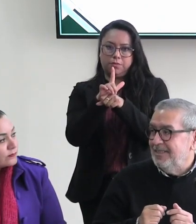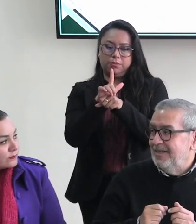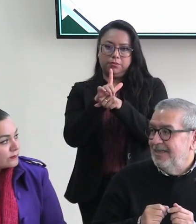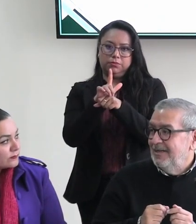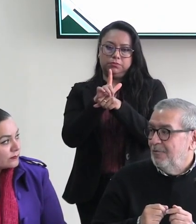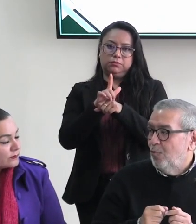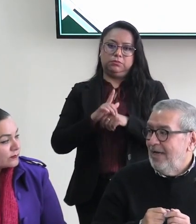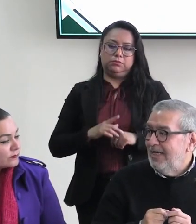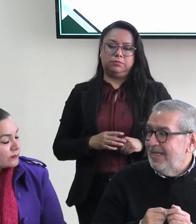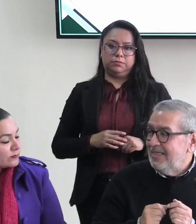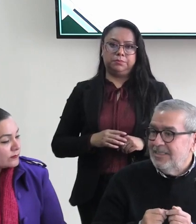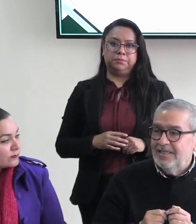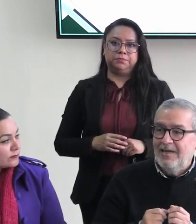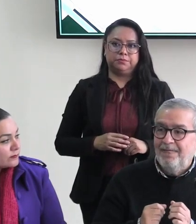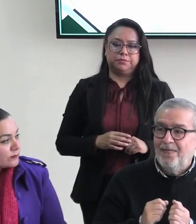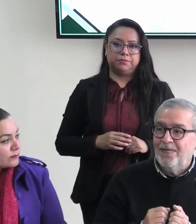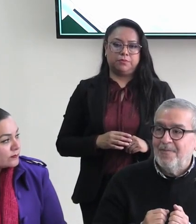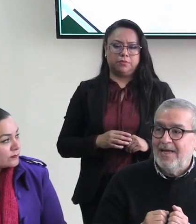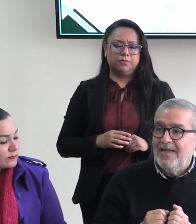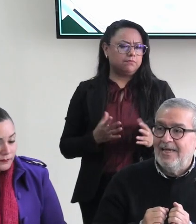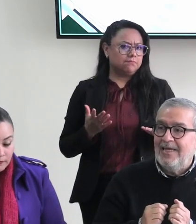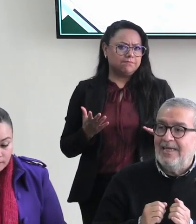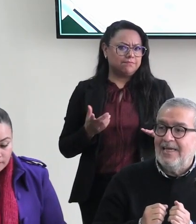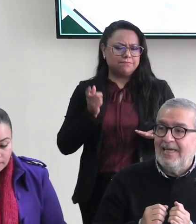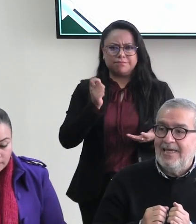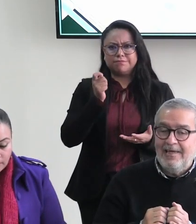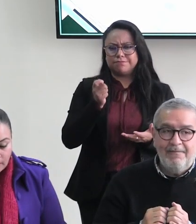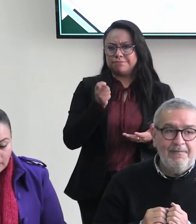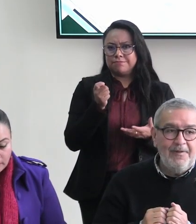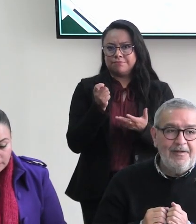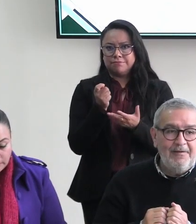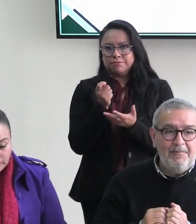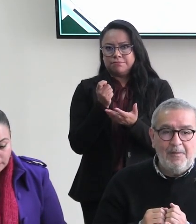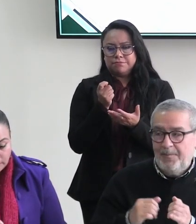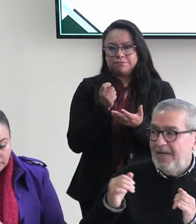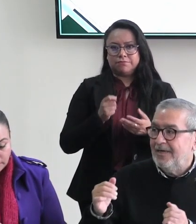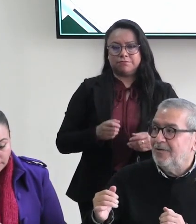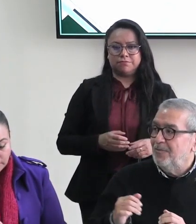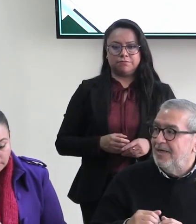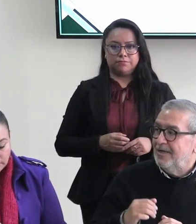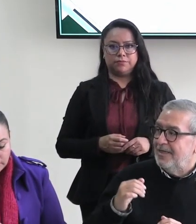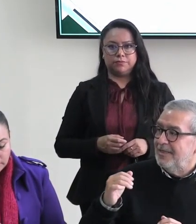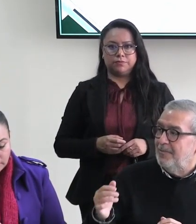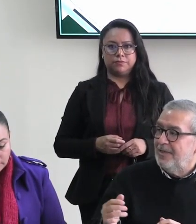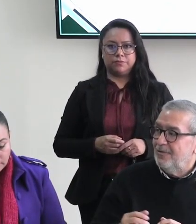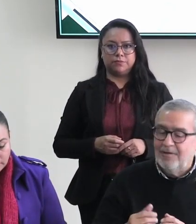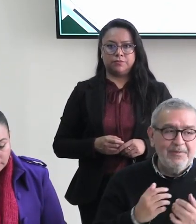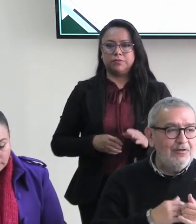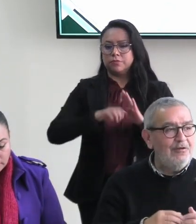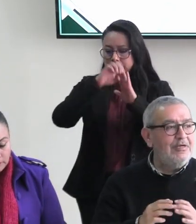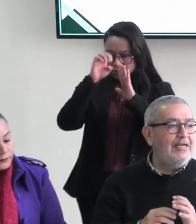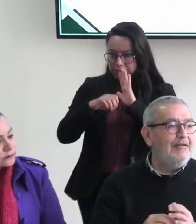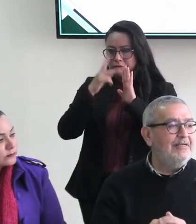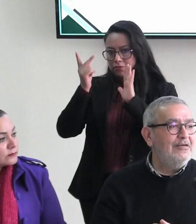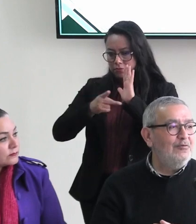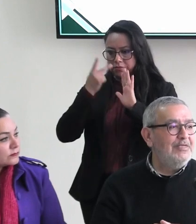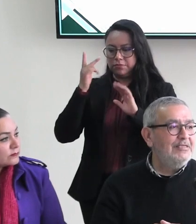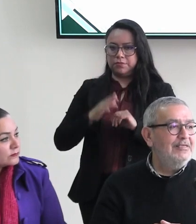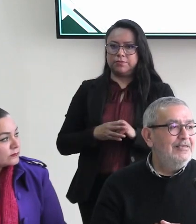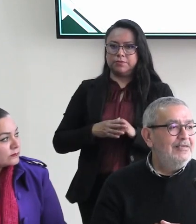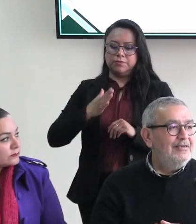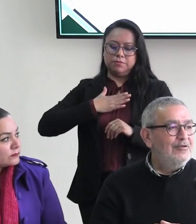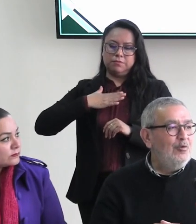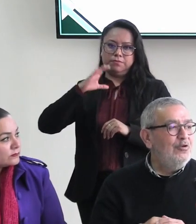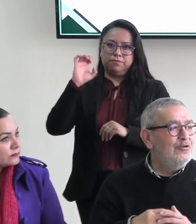Es decir, ¿cuál es la forma en que, para retomar, en Tepito o en mi colonia, en la Valle